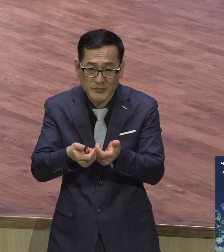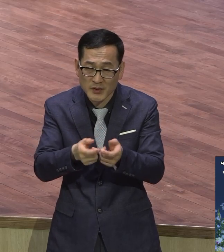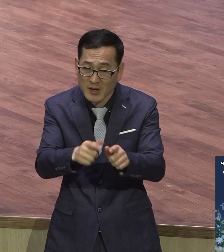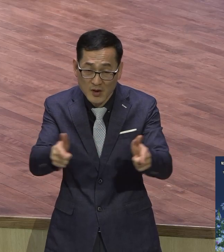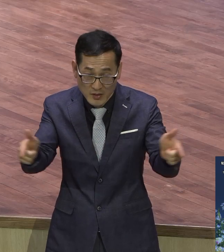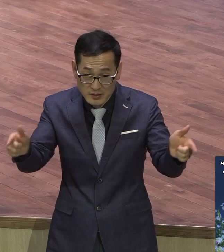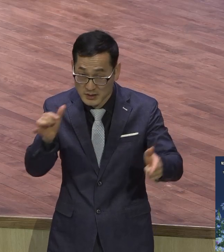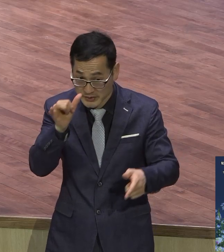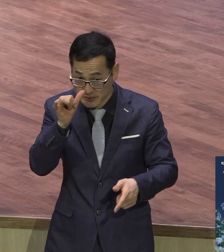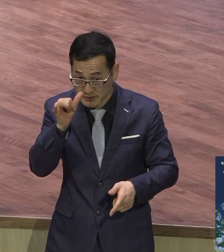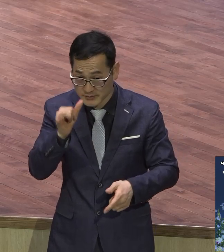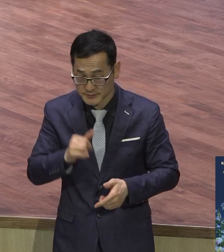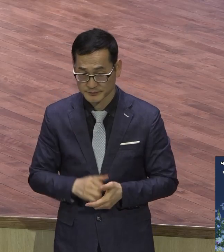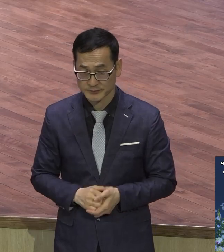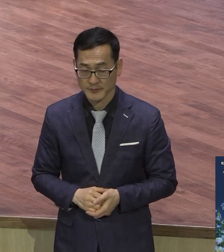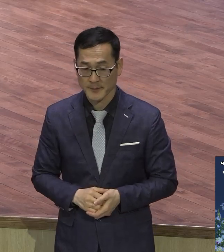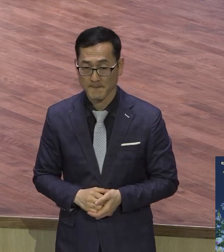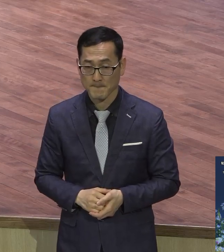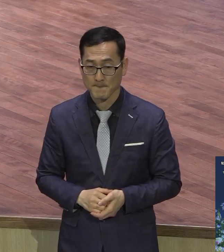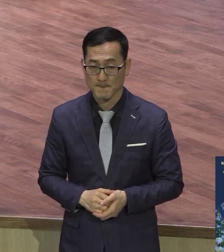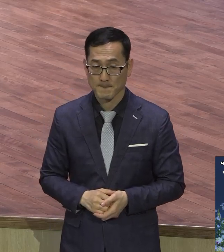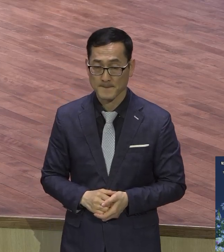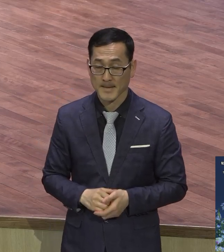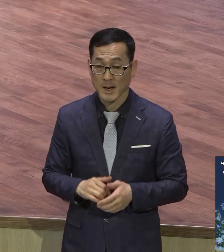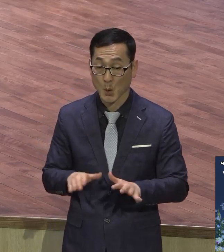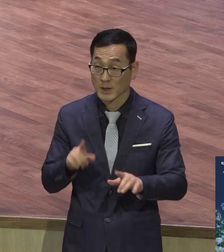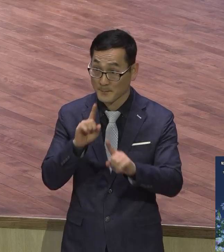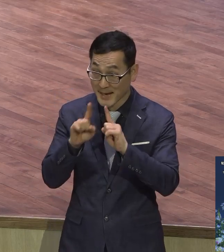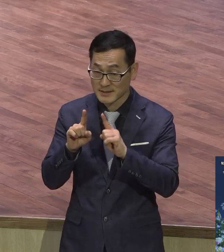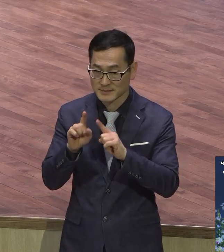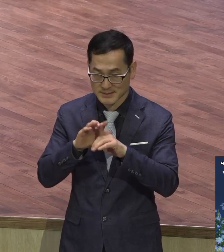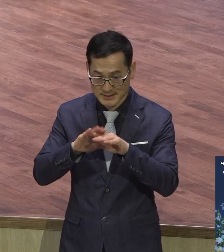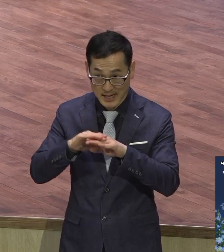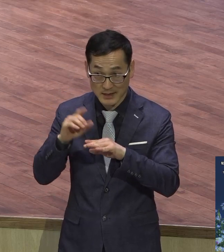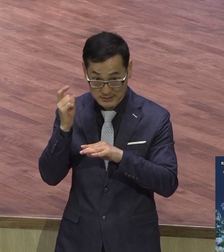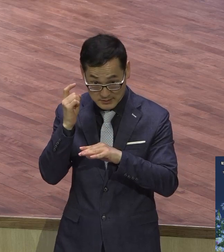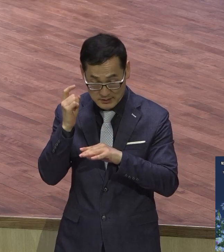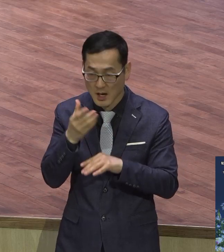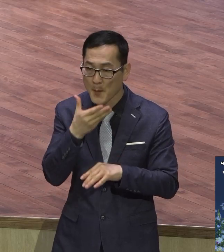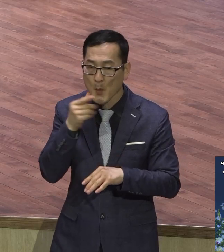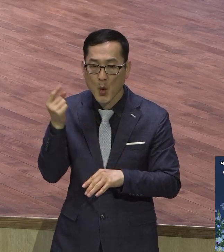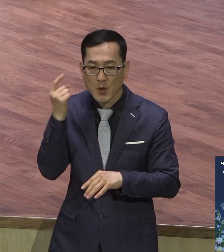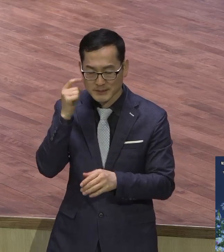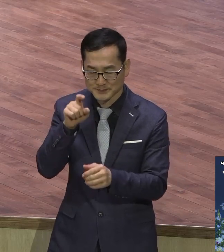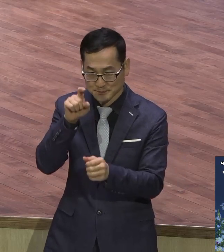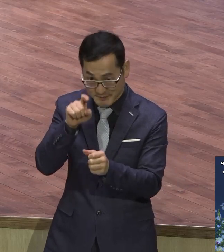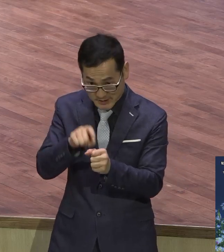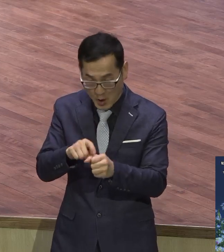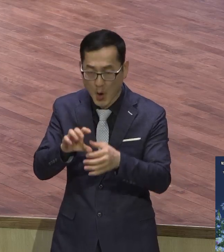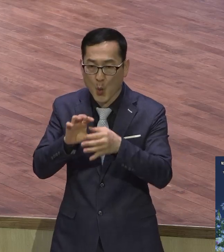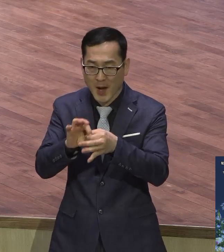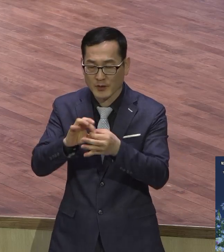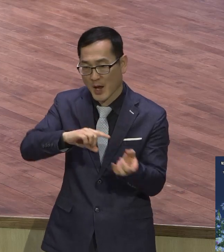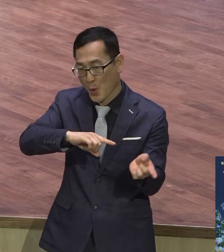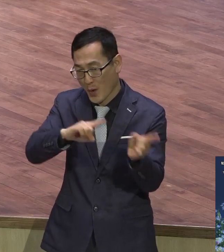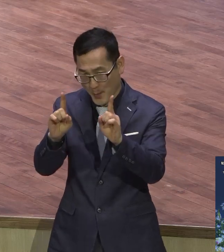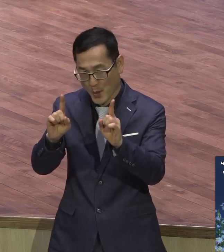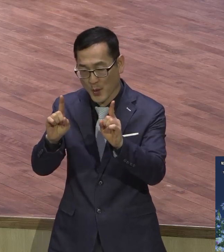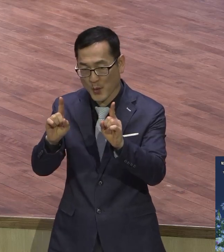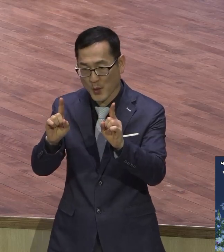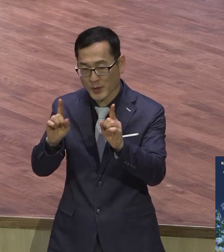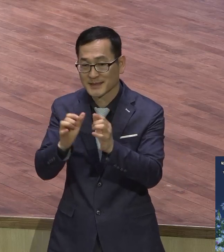이런 분들은 오늘 말씀 제목입니다. 보금적 관계 회복자에 되시기